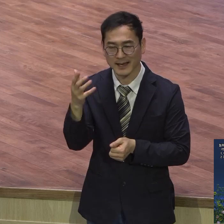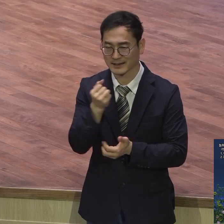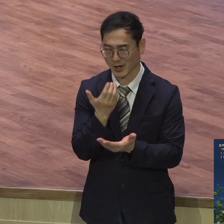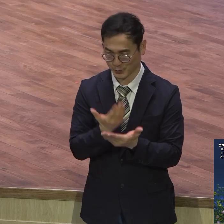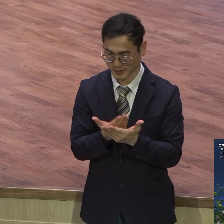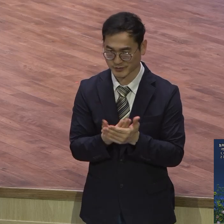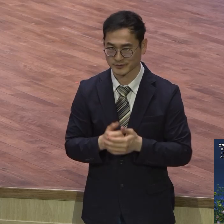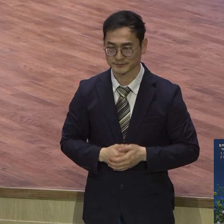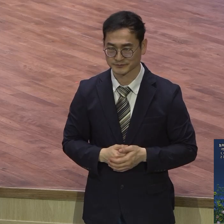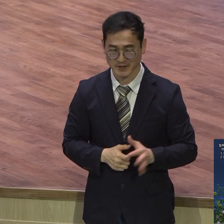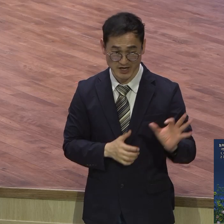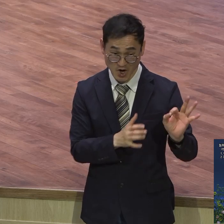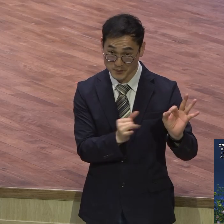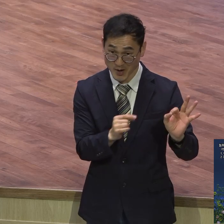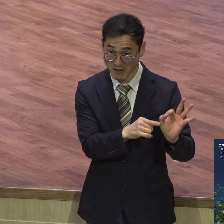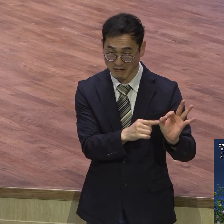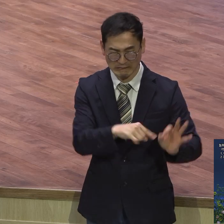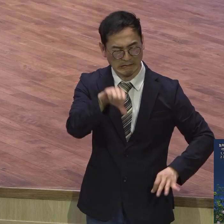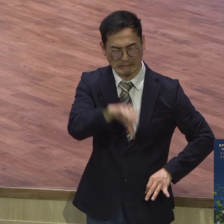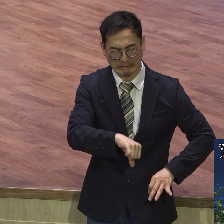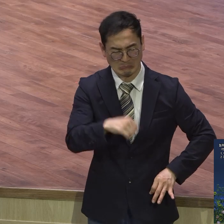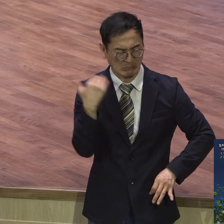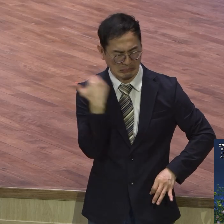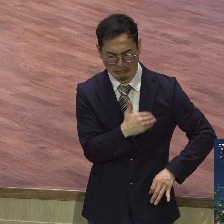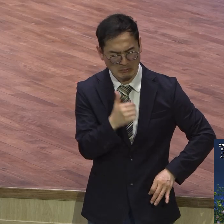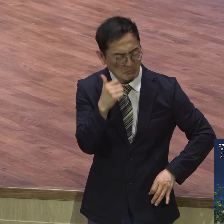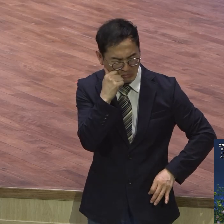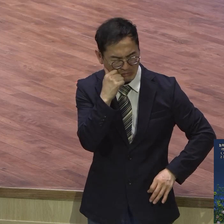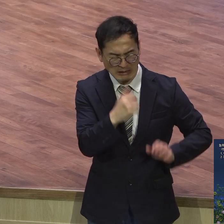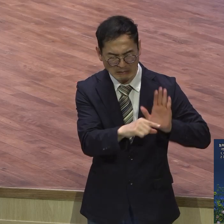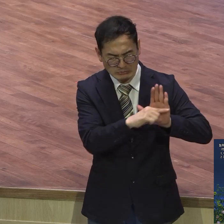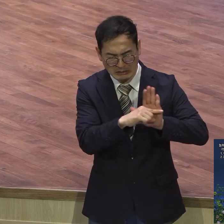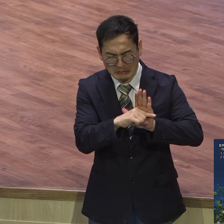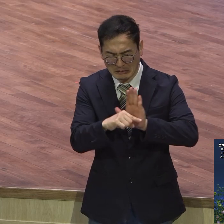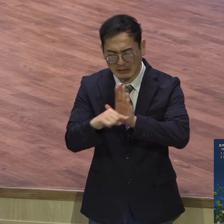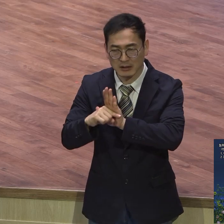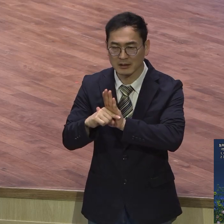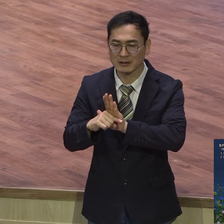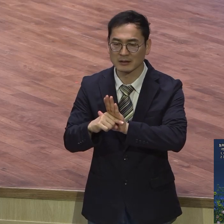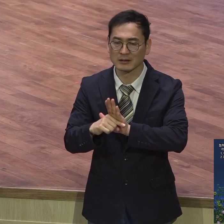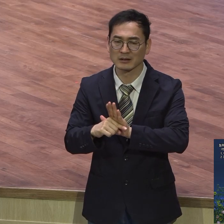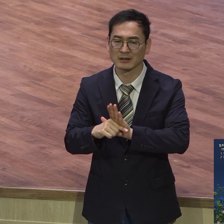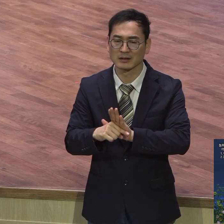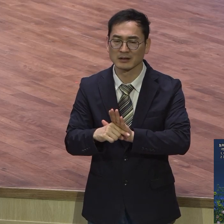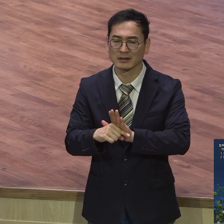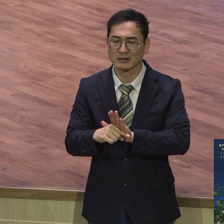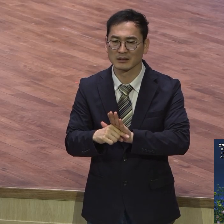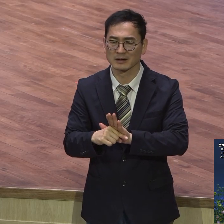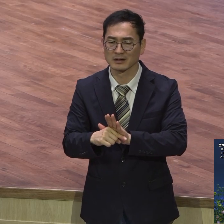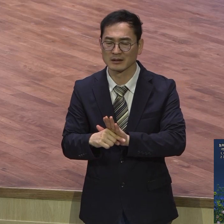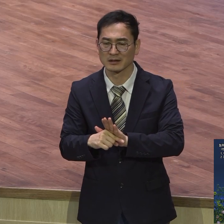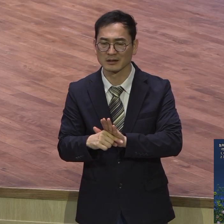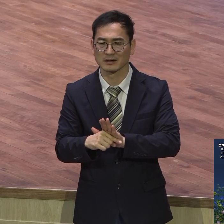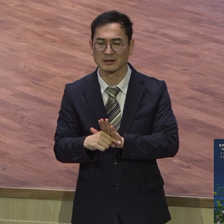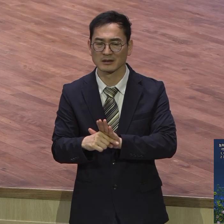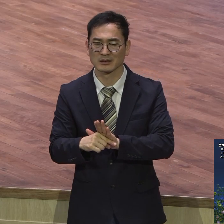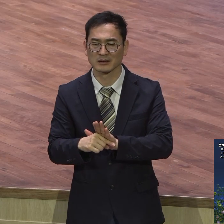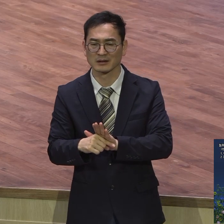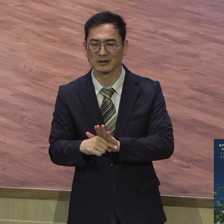열명의 정당군처럼 늘 부정적이고 늘 안된다 그러고 못한다 그러고 내 능력 네 능력